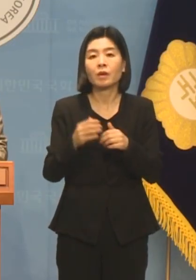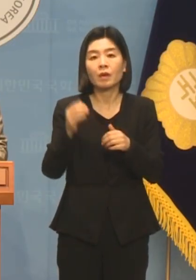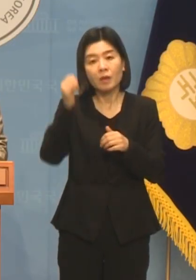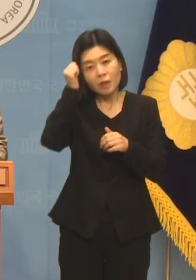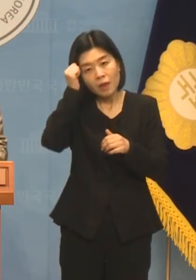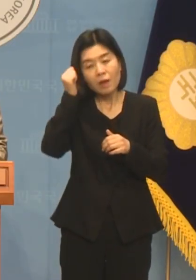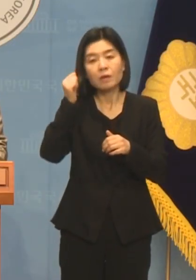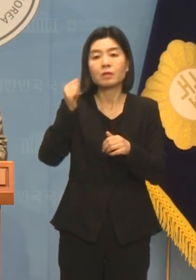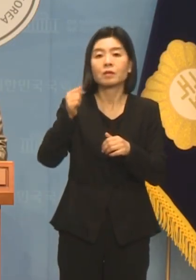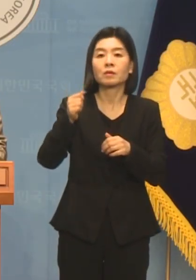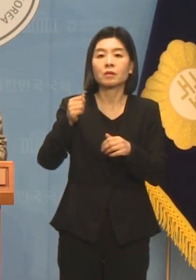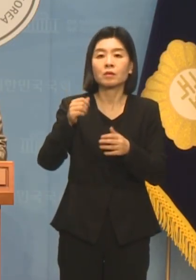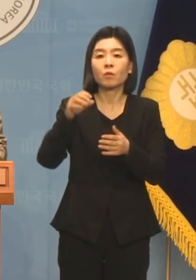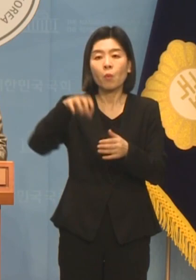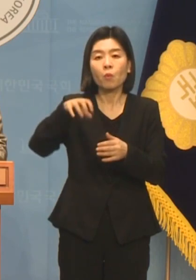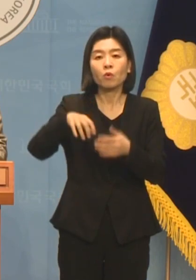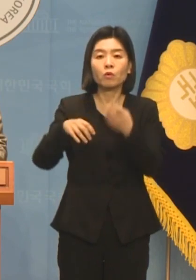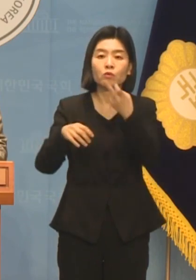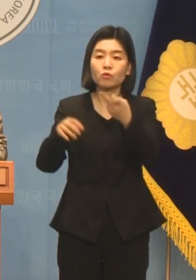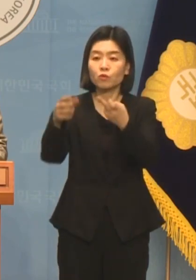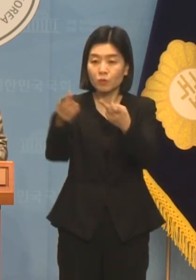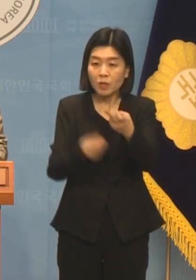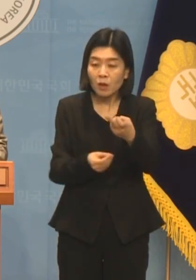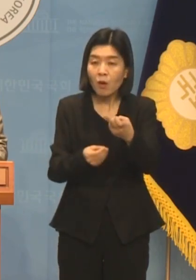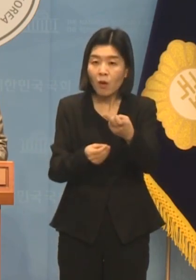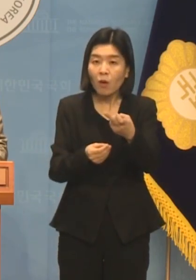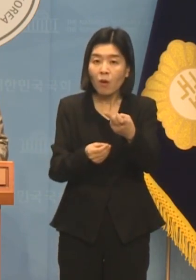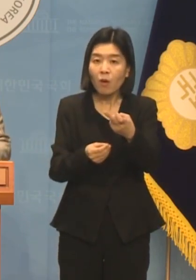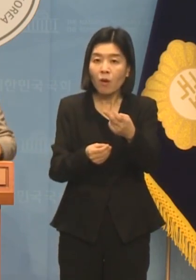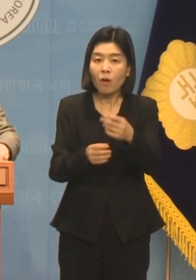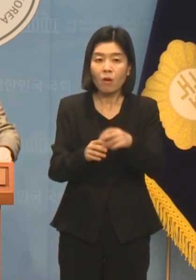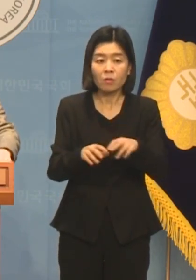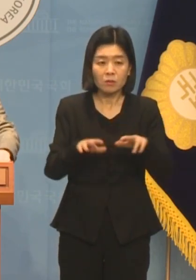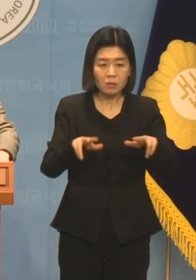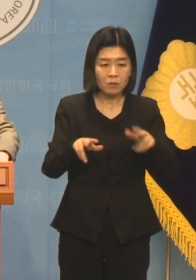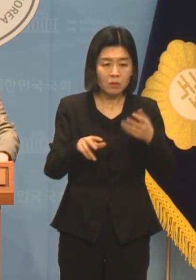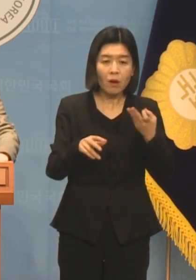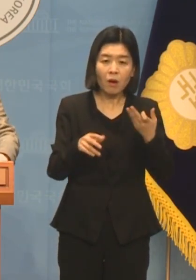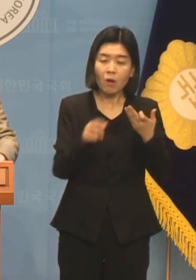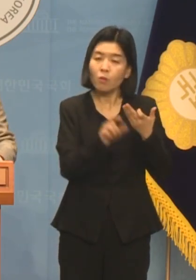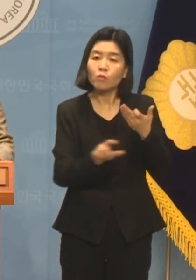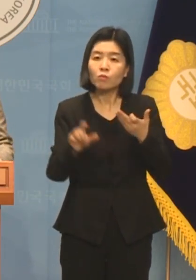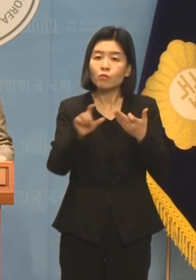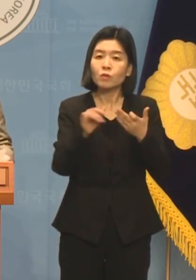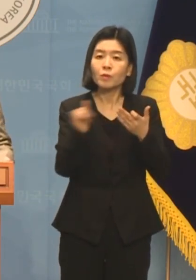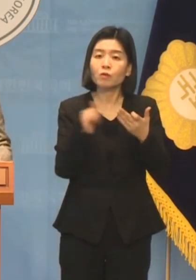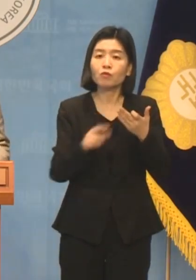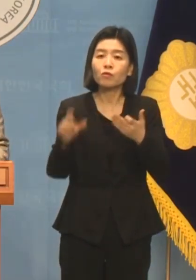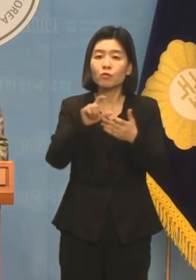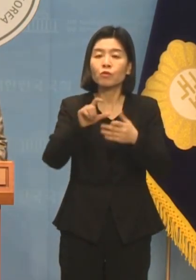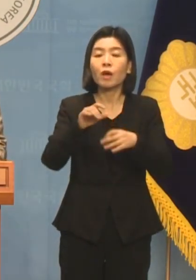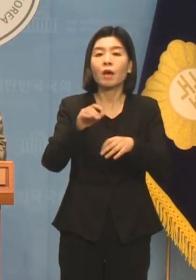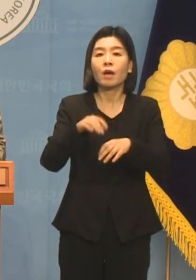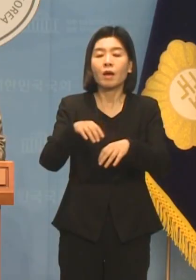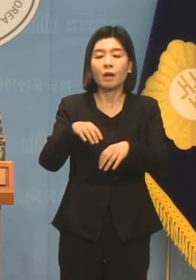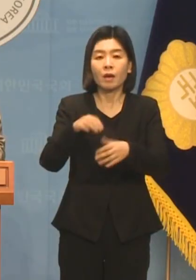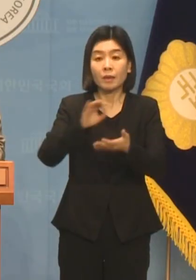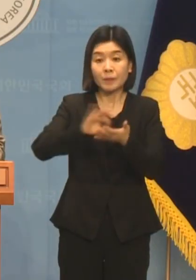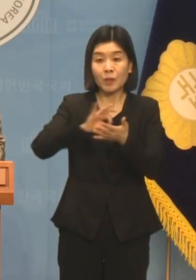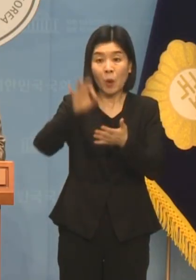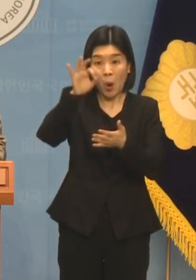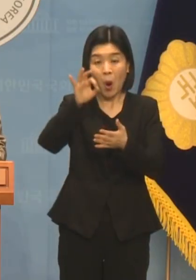12개를 빌리는 것도 모자라 19명을 추가해 비용을 과다하게 계산한